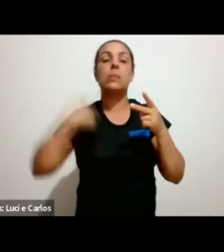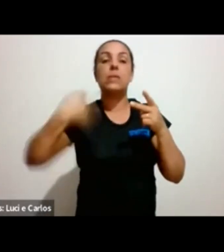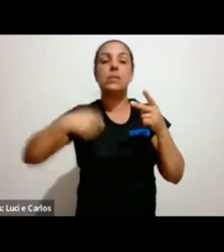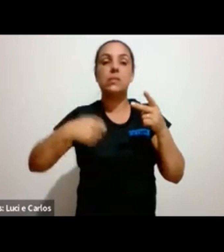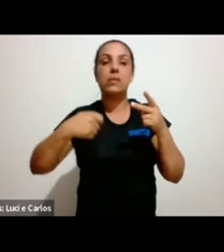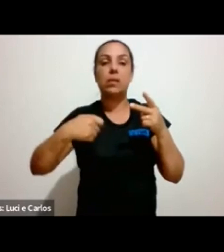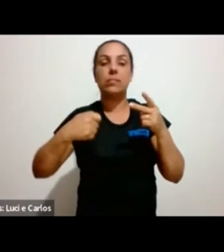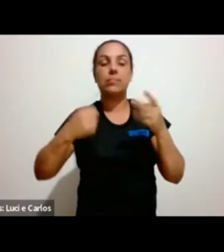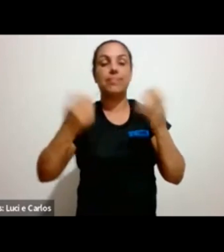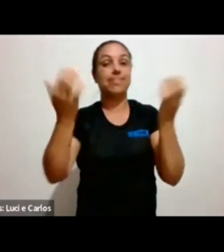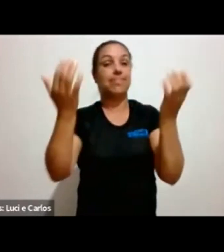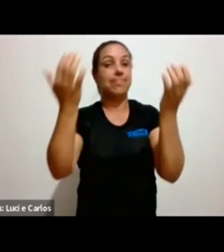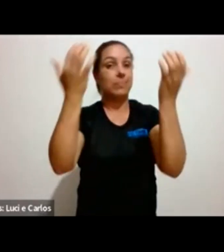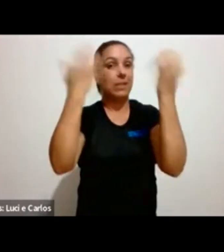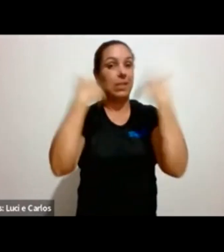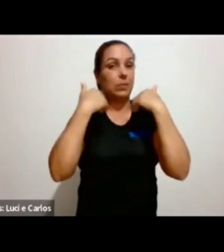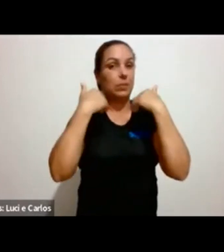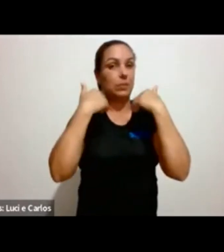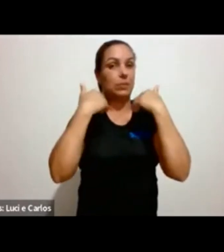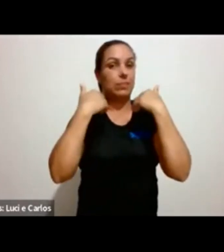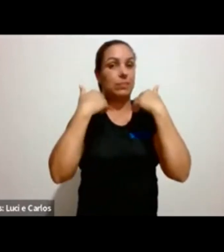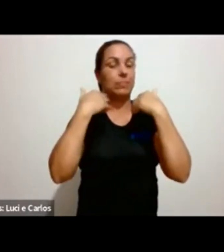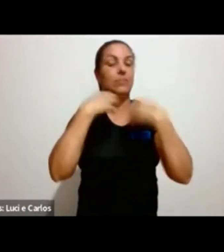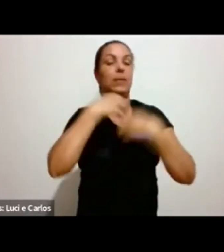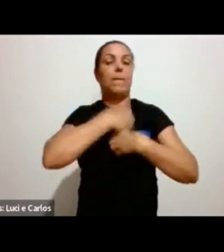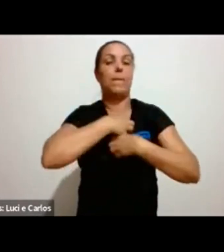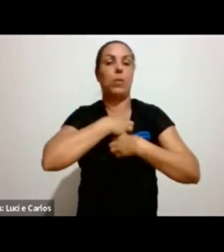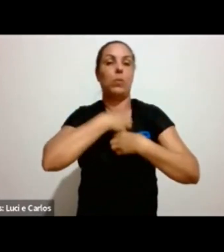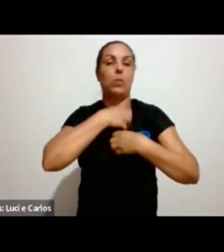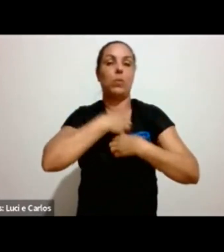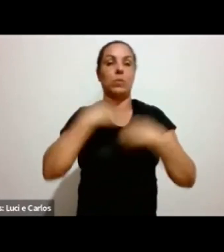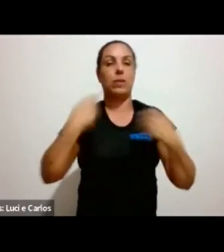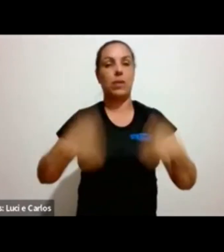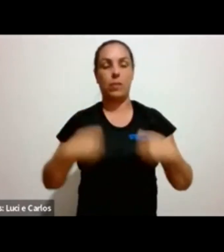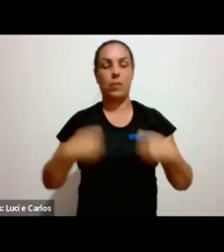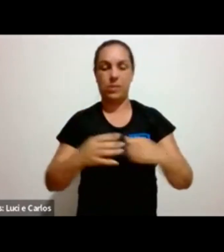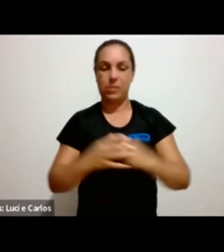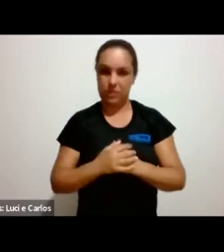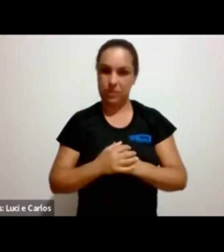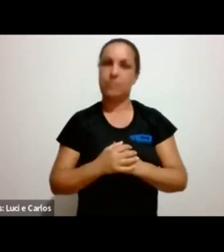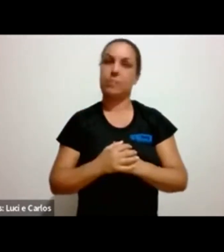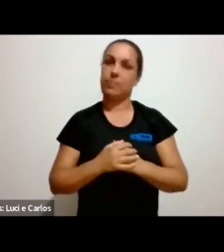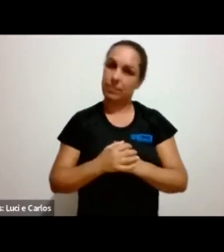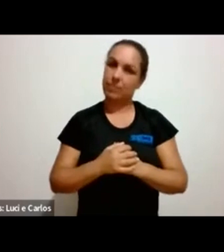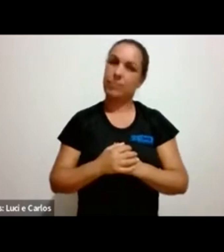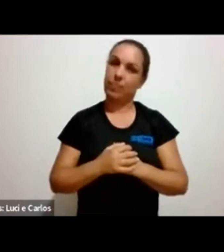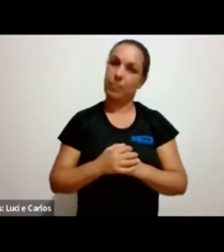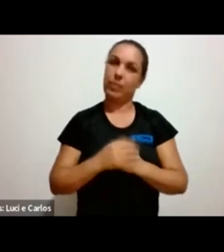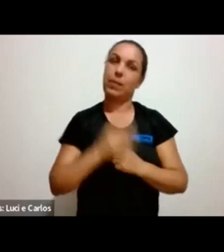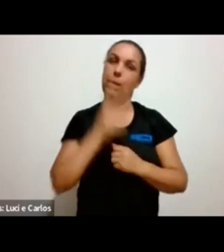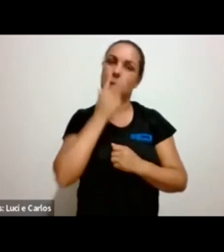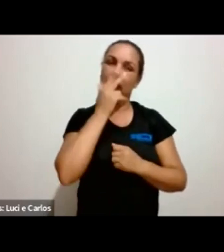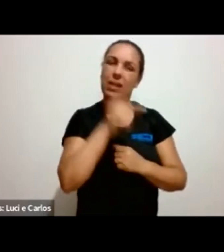aquela pessoinha que senta na sua frente ali? Ela é mais importante do que qualquer nome de doença.